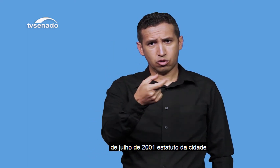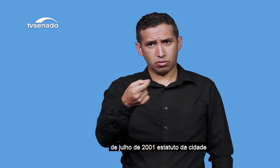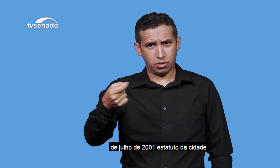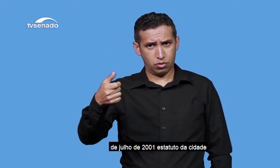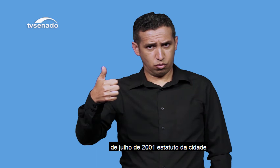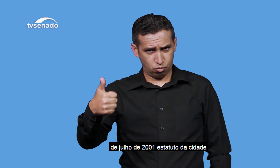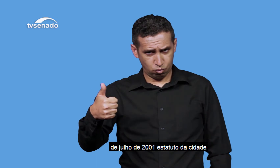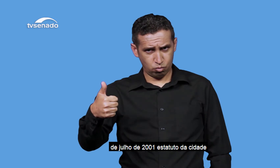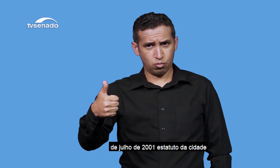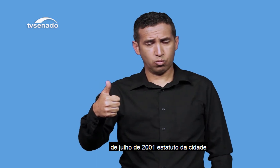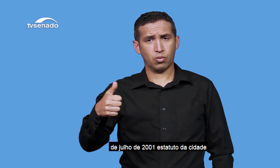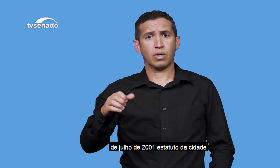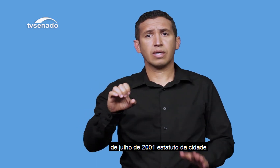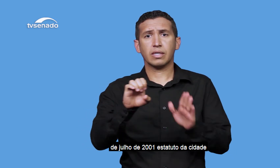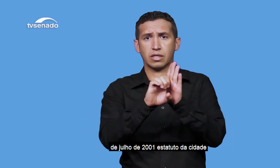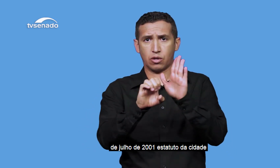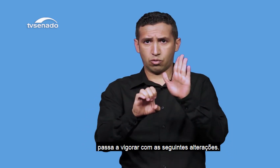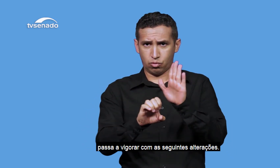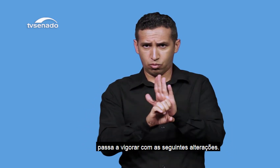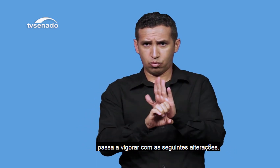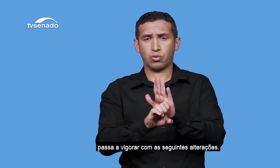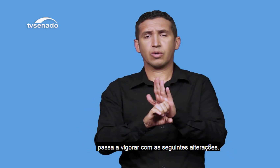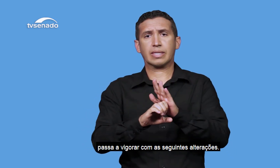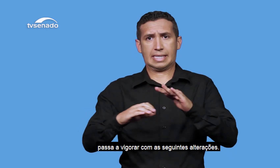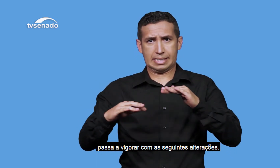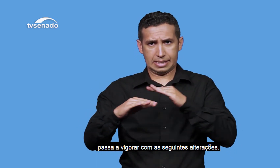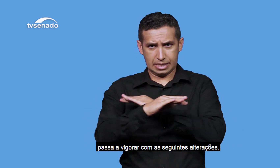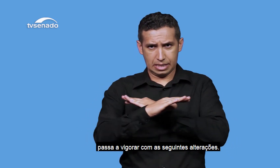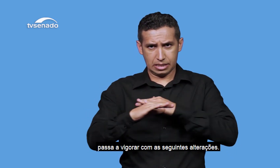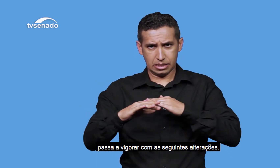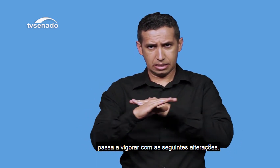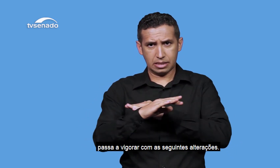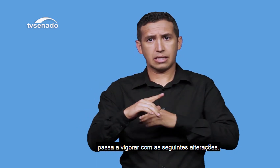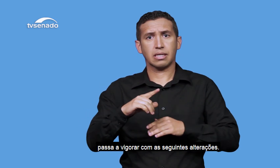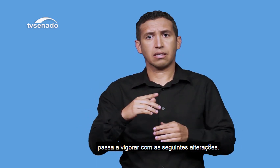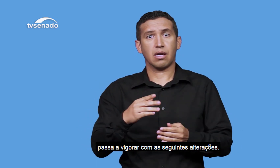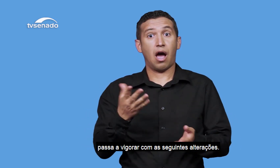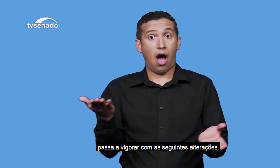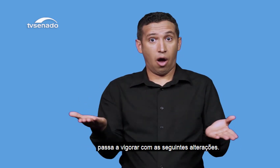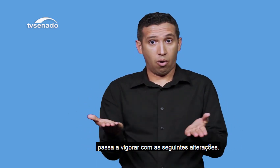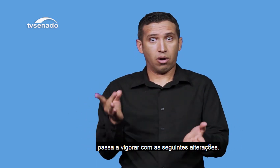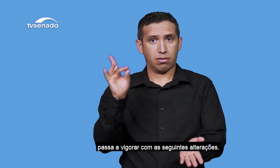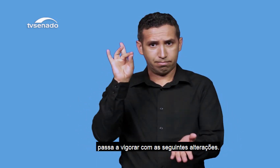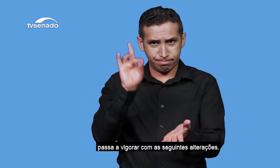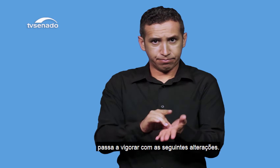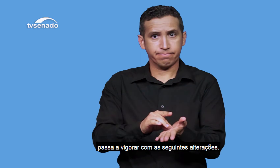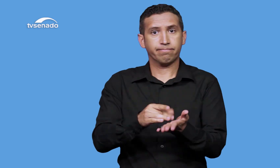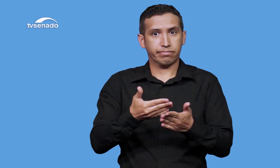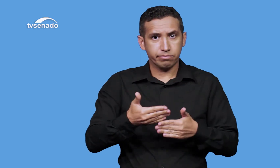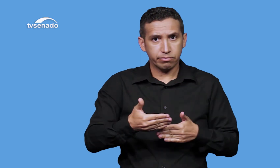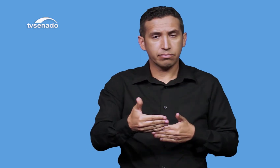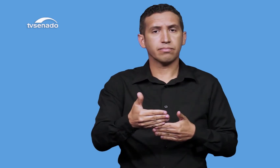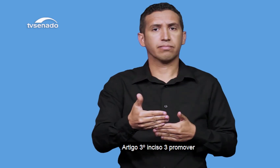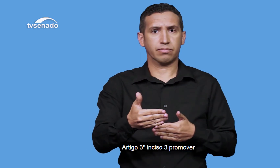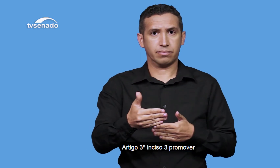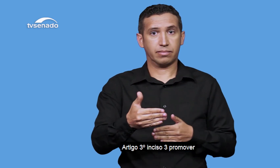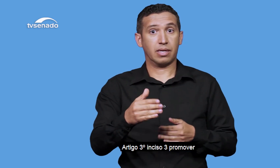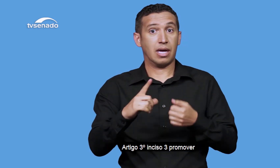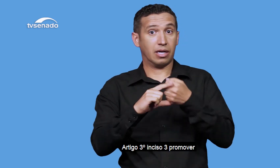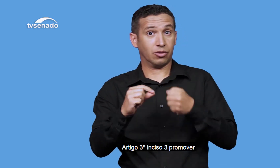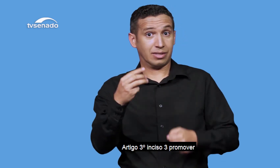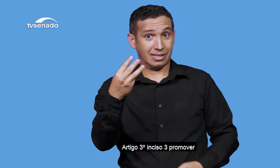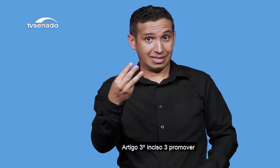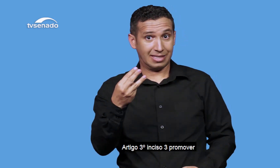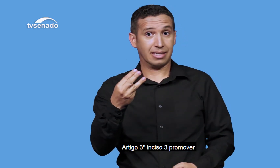2001 estatuto da cidade passa a vigorar com as seguintes alterações artigo